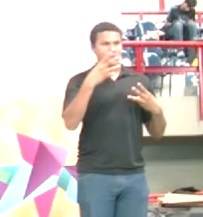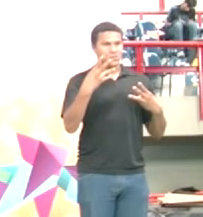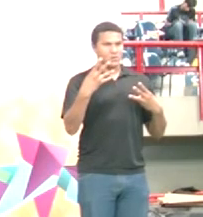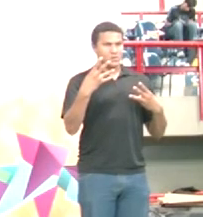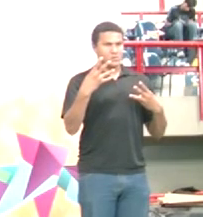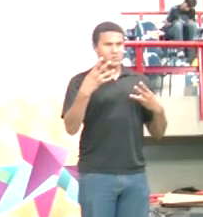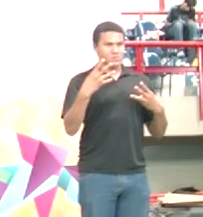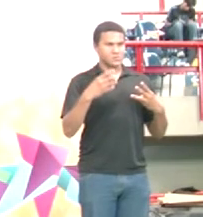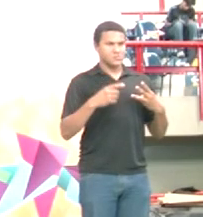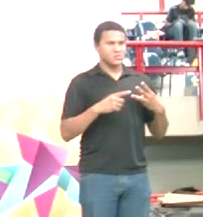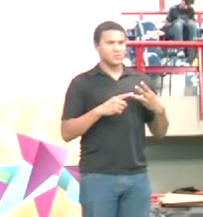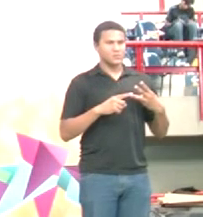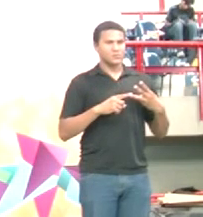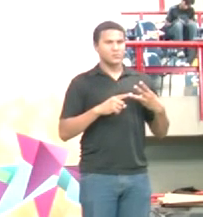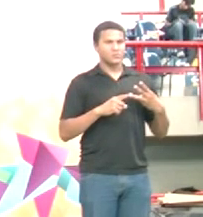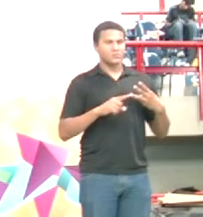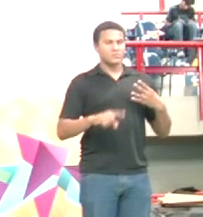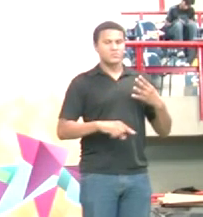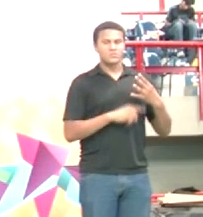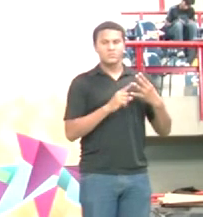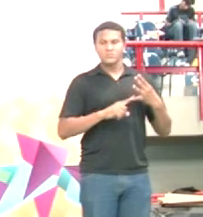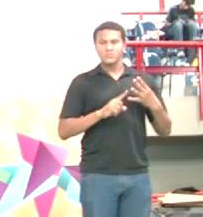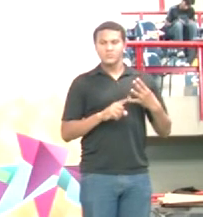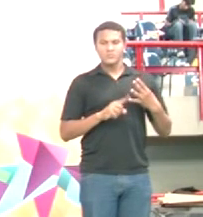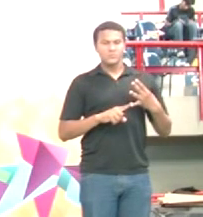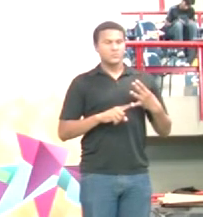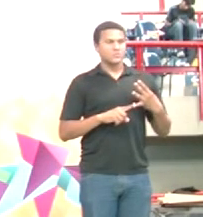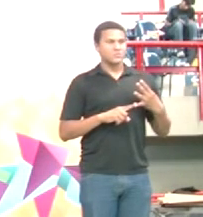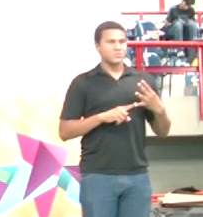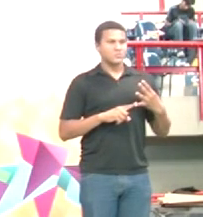1934. A terceira. Que é a quarta?